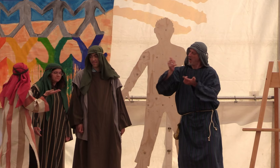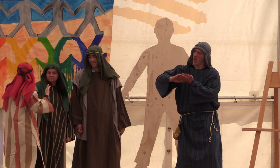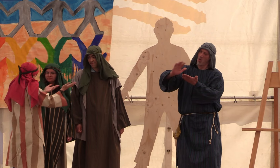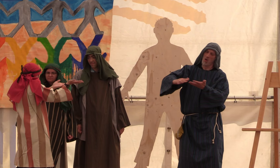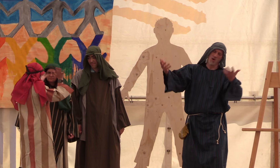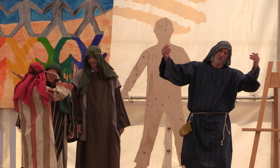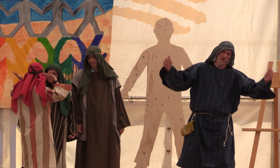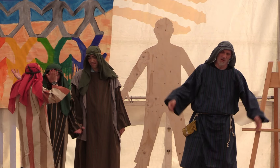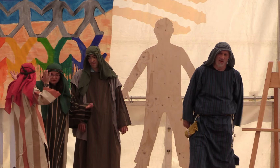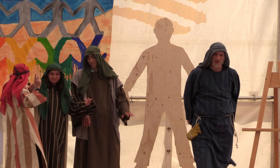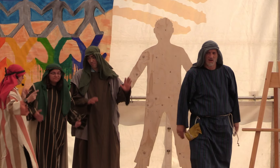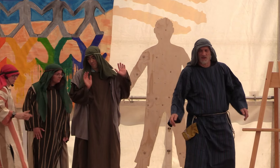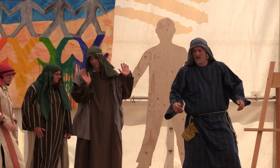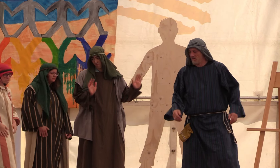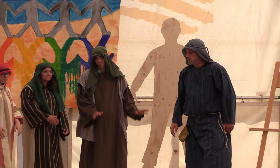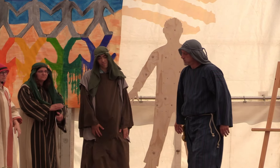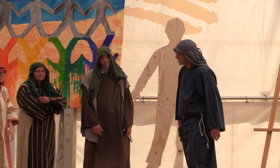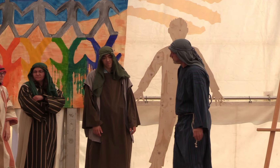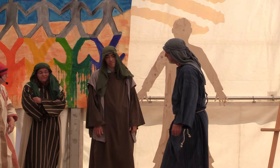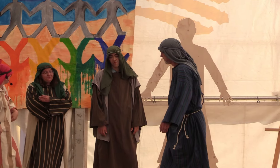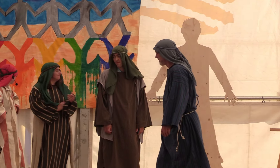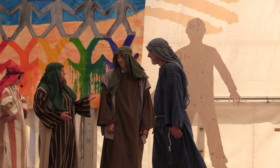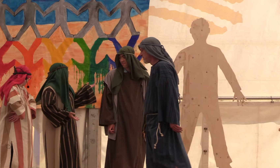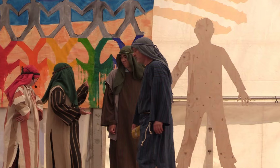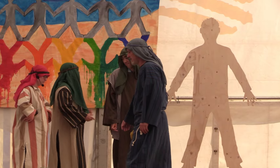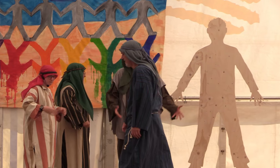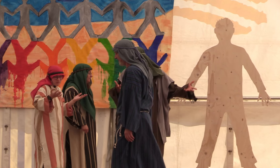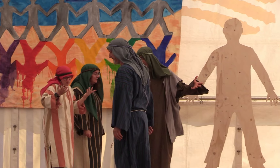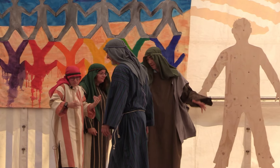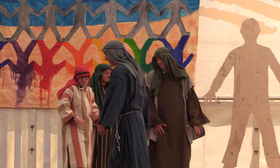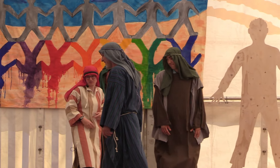Ja, aber es war doch schön mit dem Feiern und auch toll Geld auszugeben.